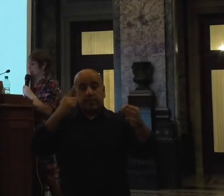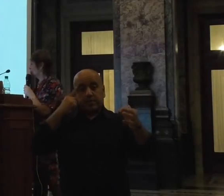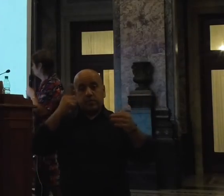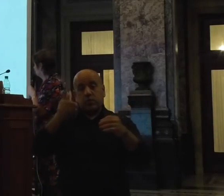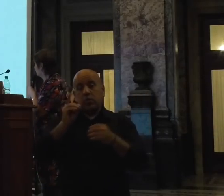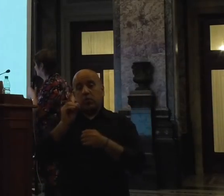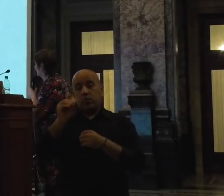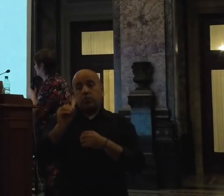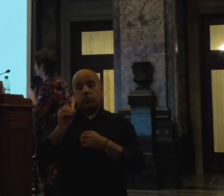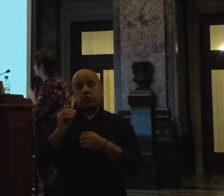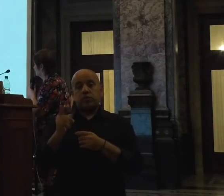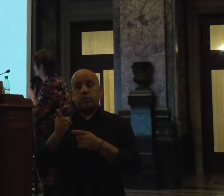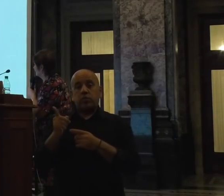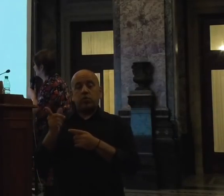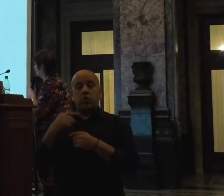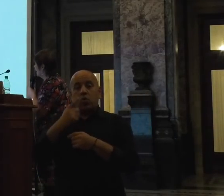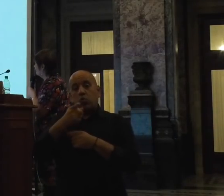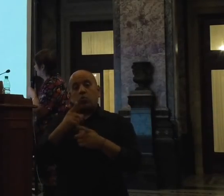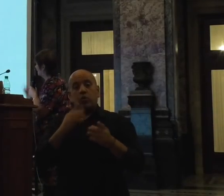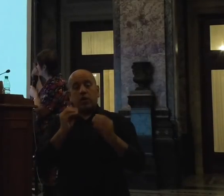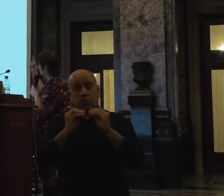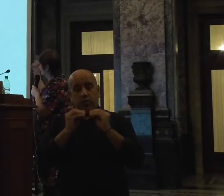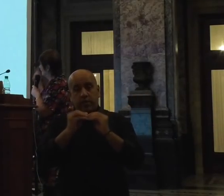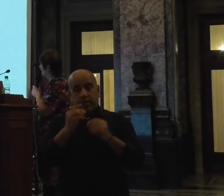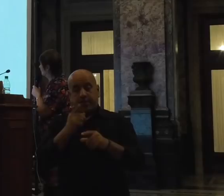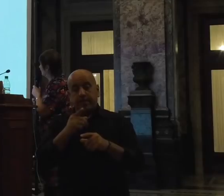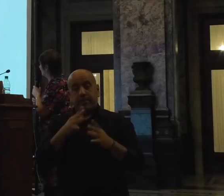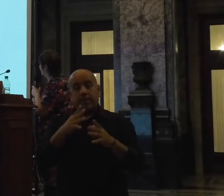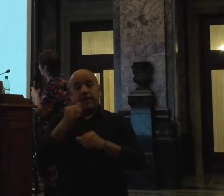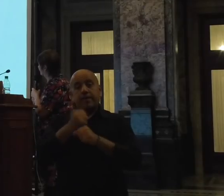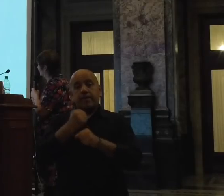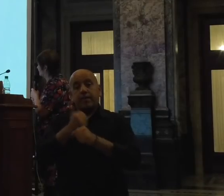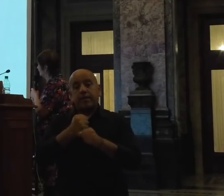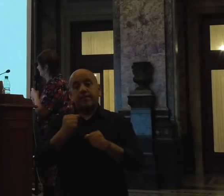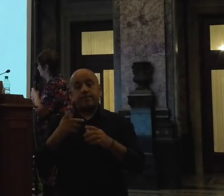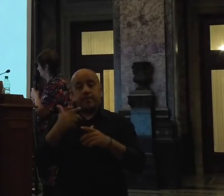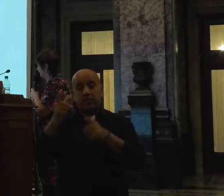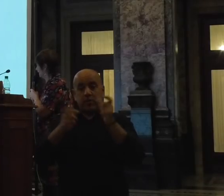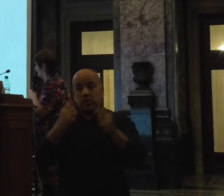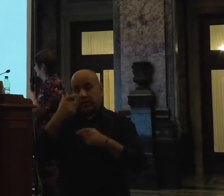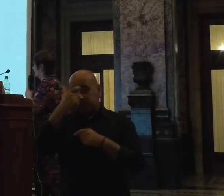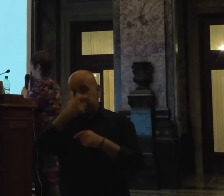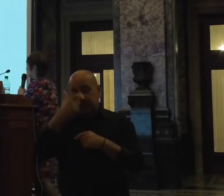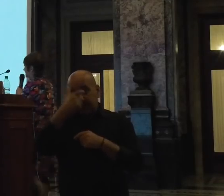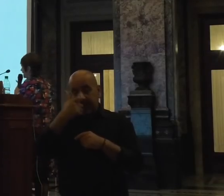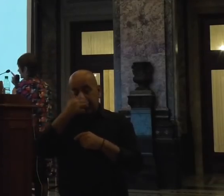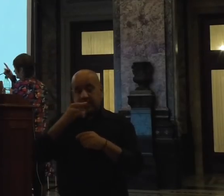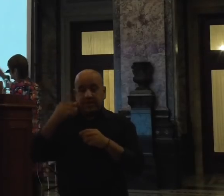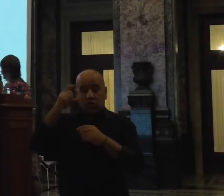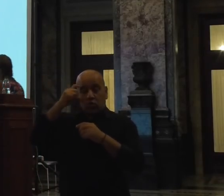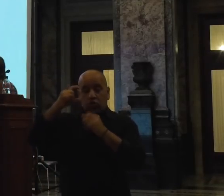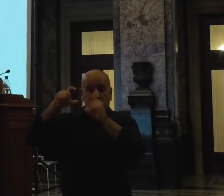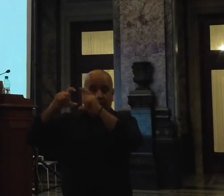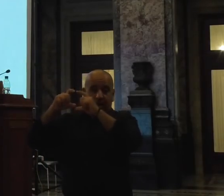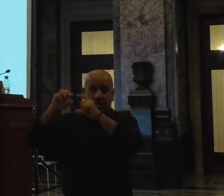pusimos un grant con una colega de Rochester para trabajar con gente que tiene ceguera cortical. Es decir, la gente